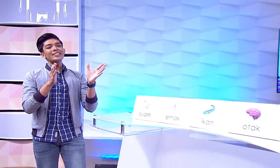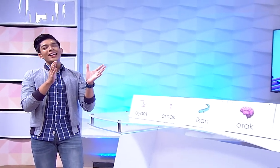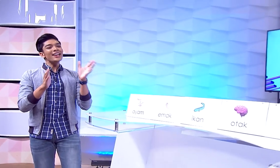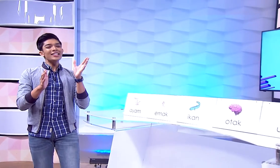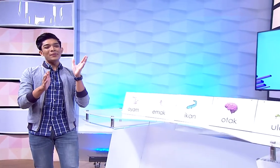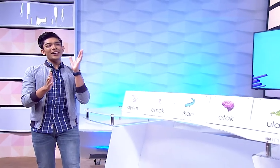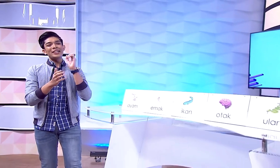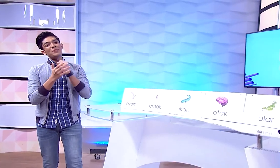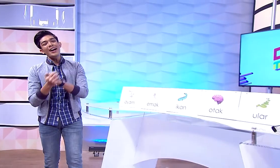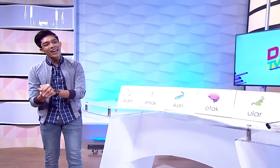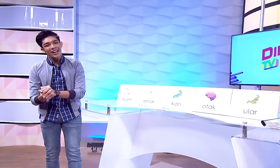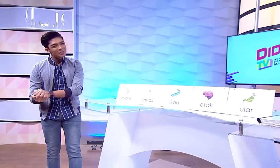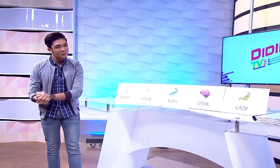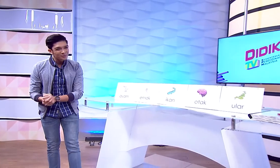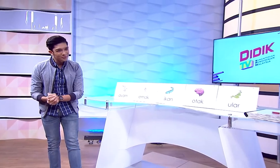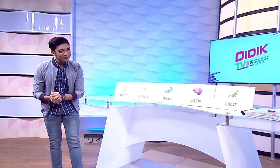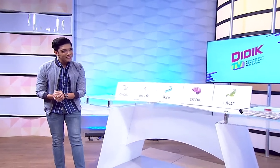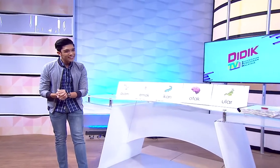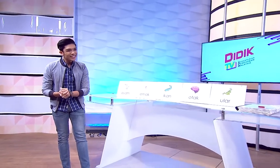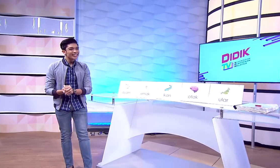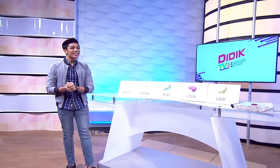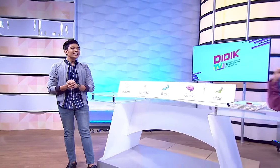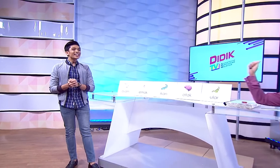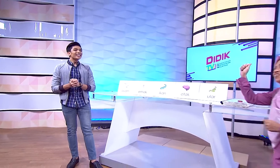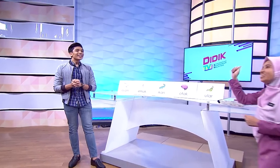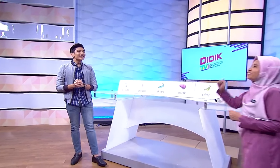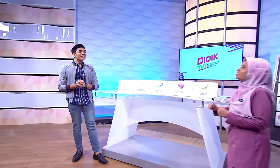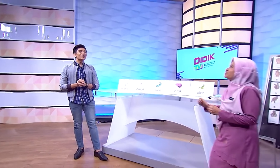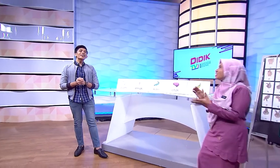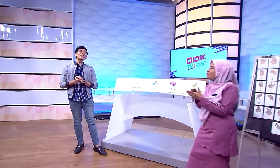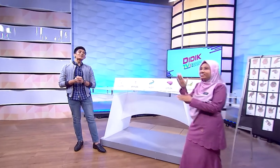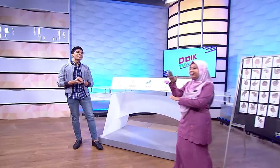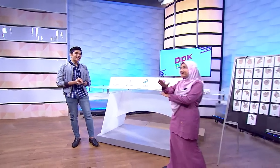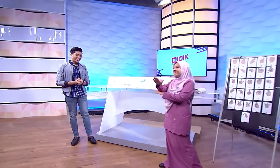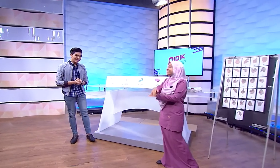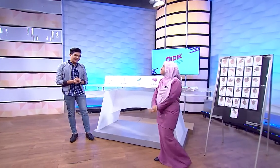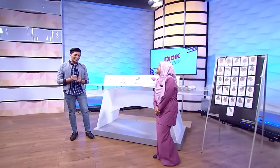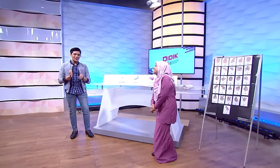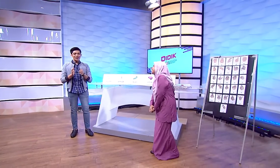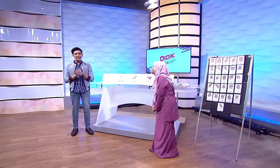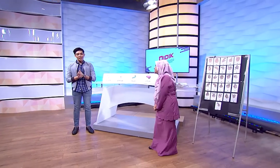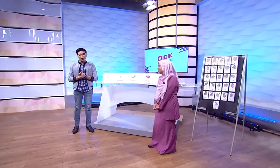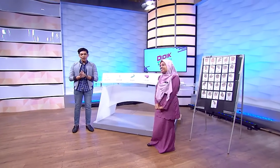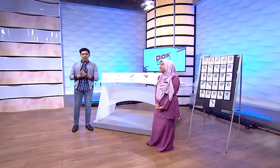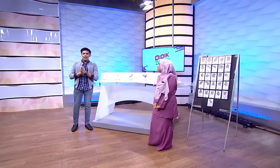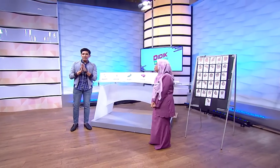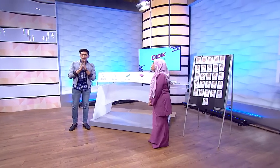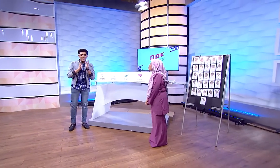azliana rumahe si Hai Assalamualaikum Waalaikumsalam Oke kita nampak